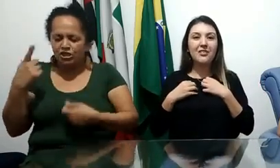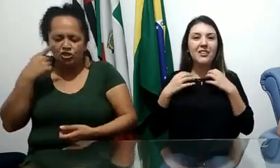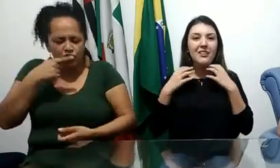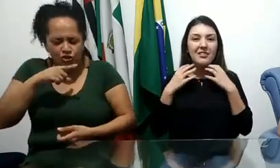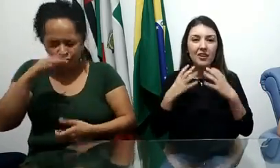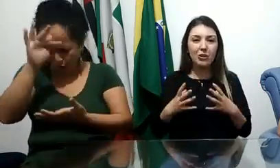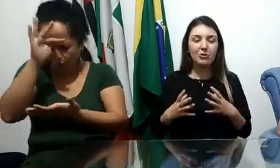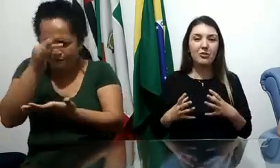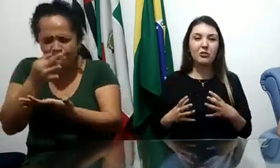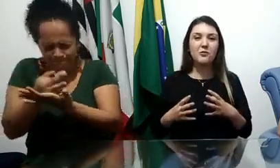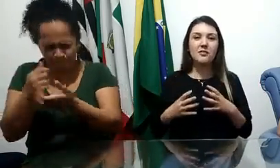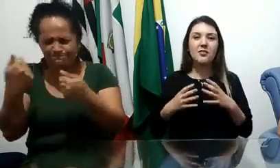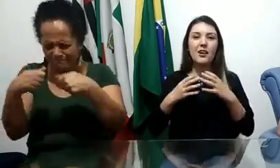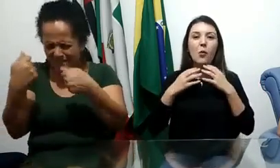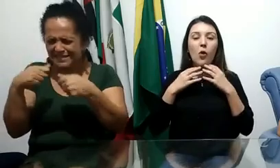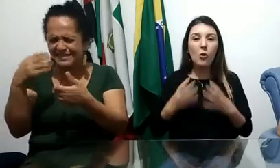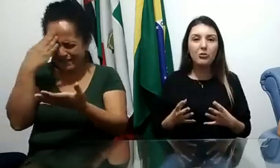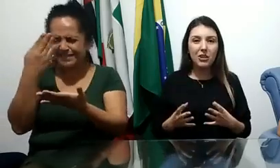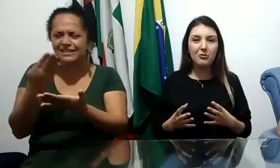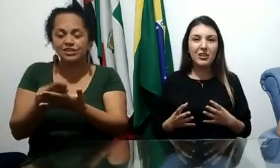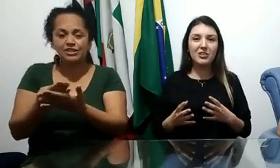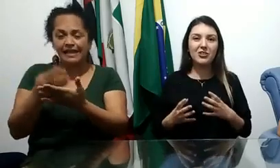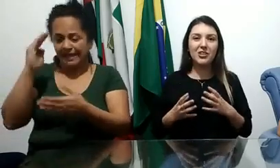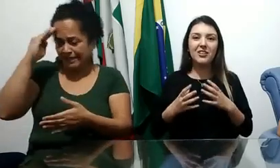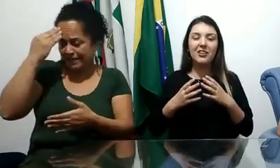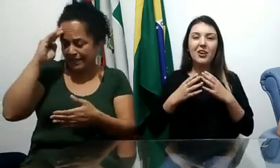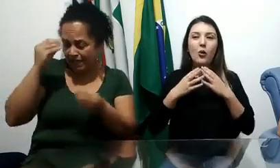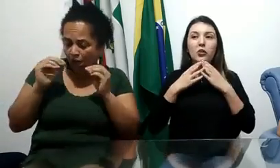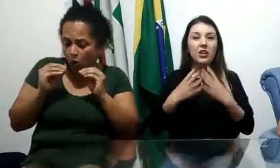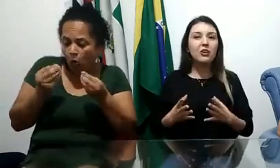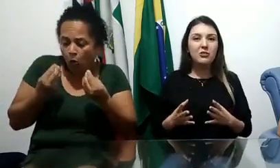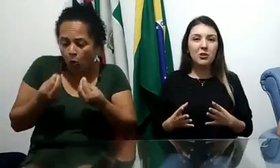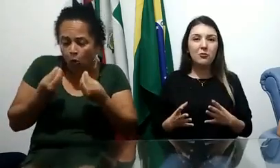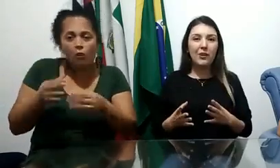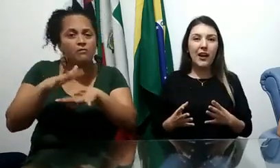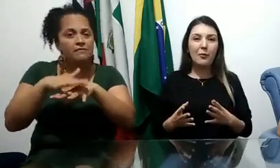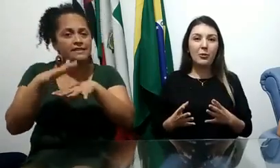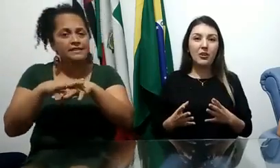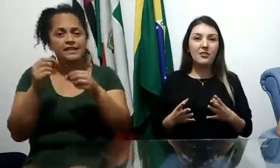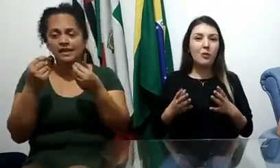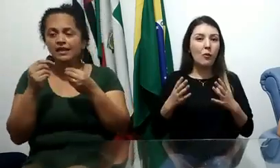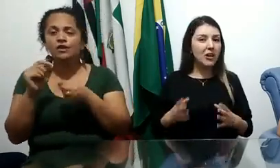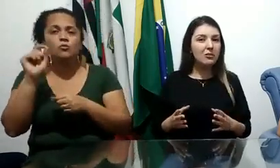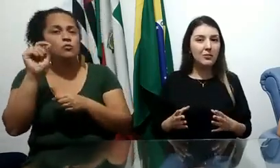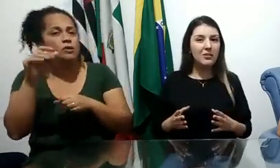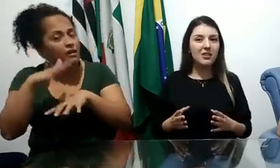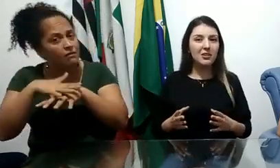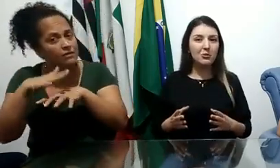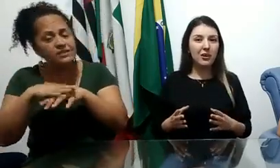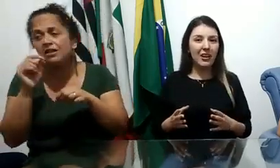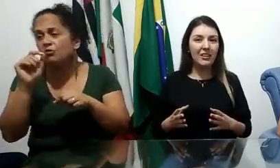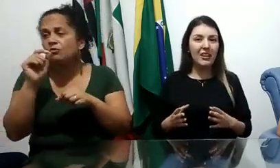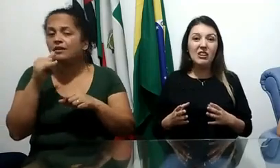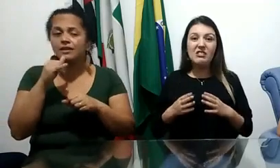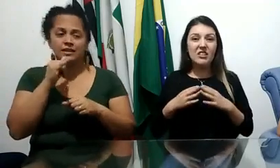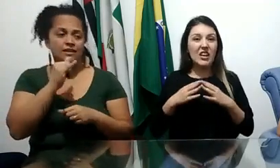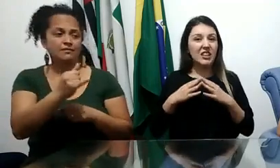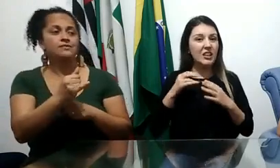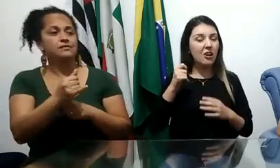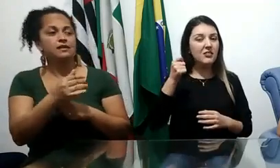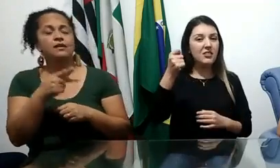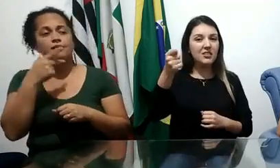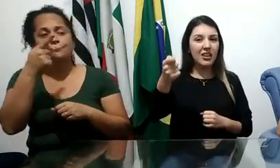preciso entender o que eu tenho que fazer, como eu tenho que agir, o que eu tenho que falar, porque se eu entro na presença do rei